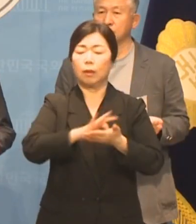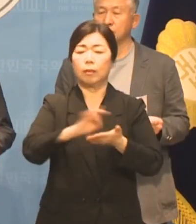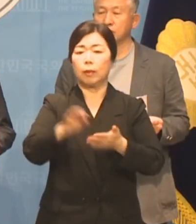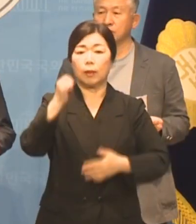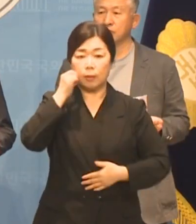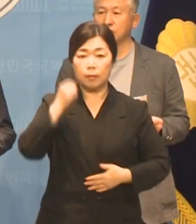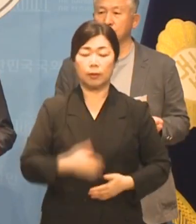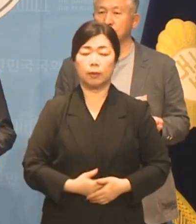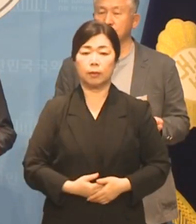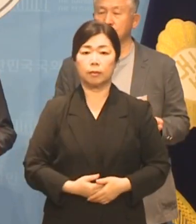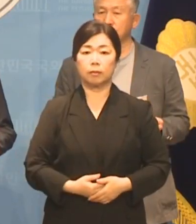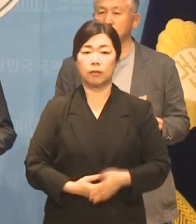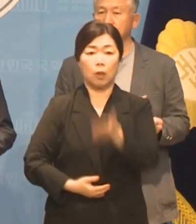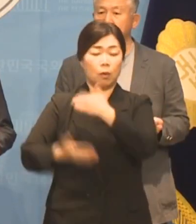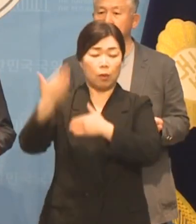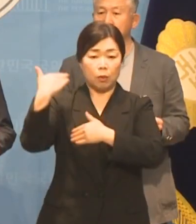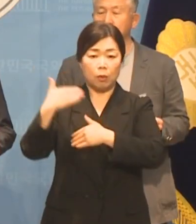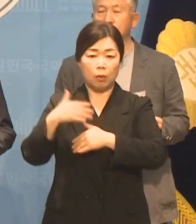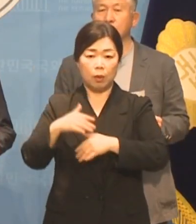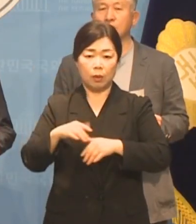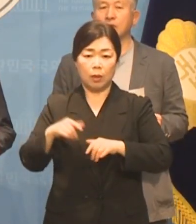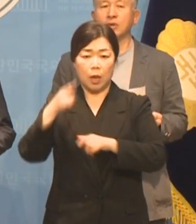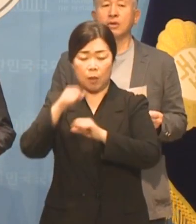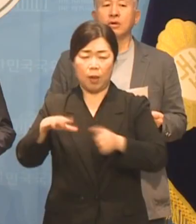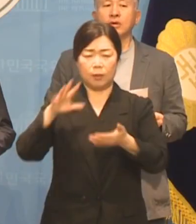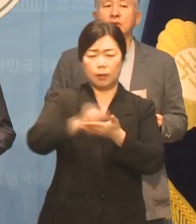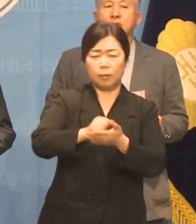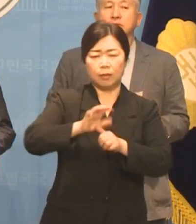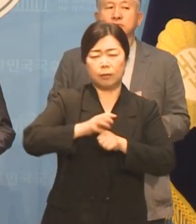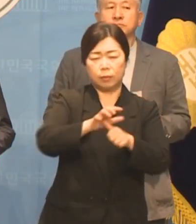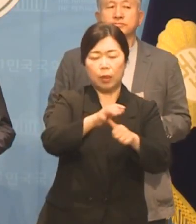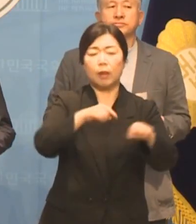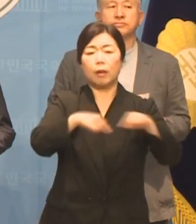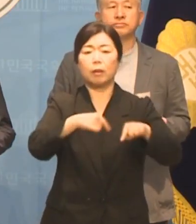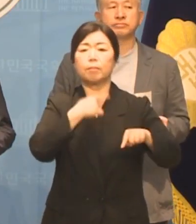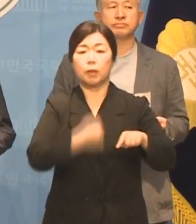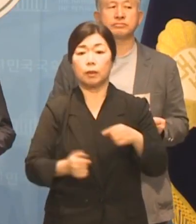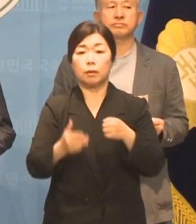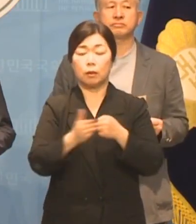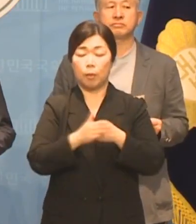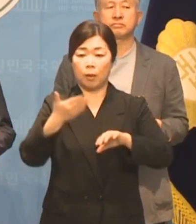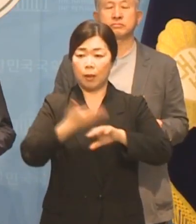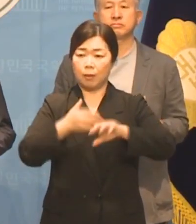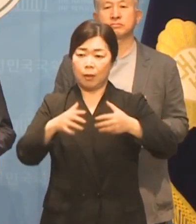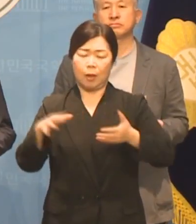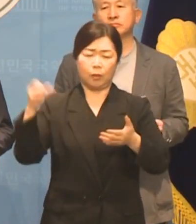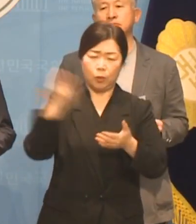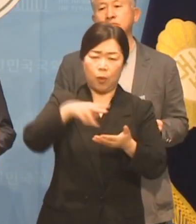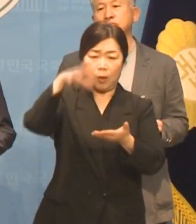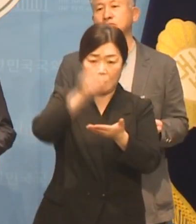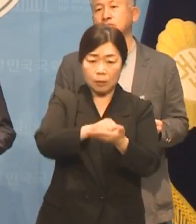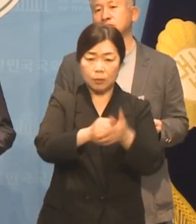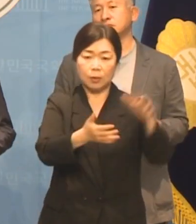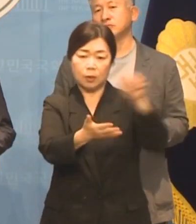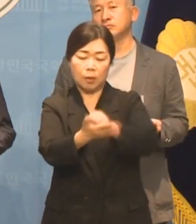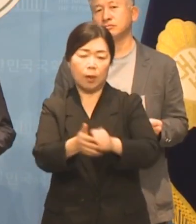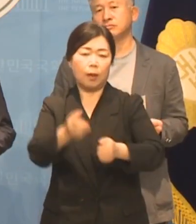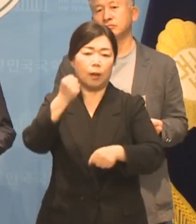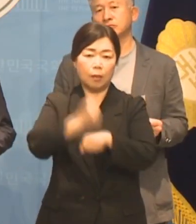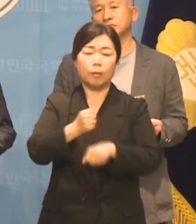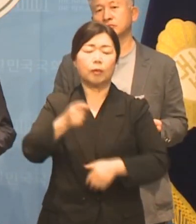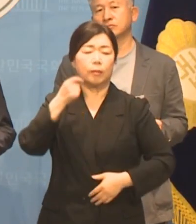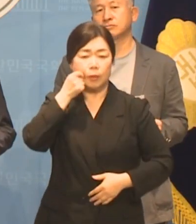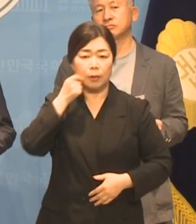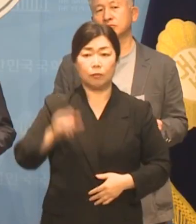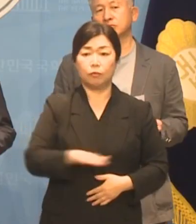과거 식민지배의 전쟁의 고통을 겪은 민족으로서 외세에 의해 다시금 전쟁터로 내몰리는